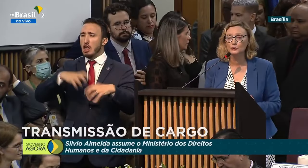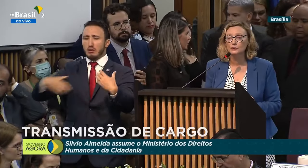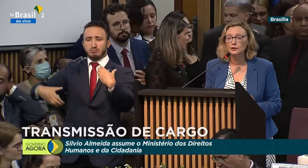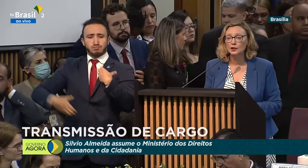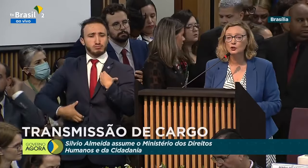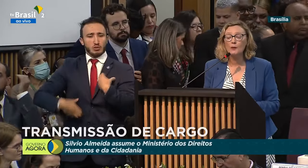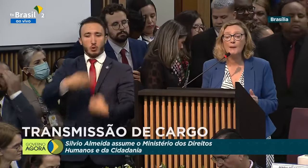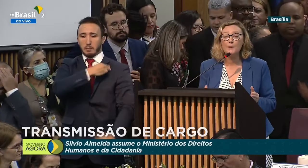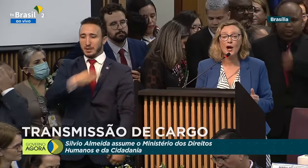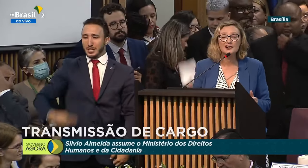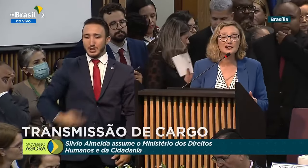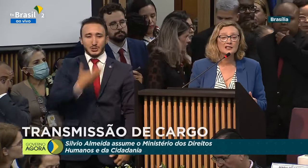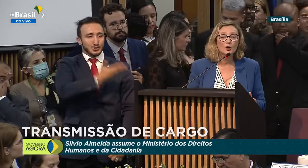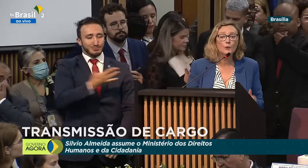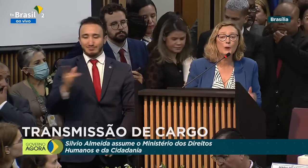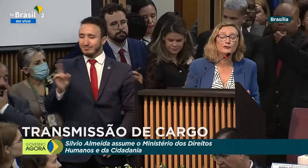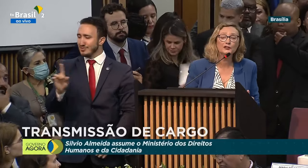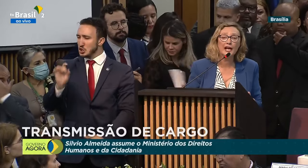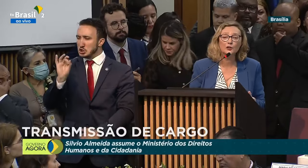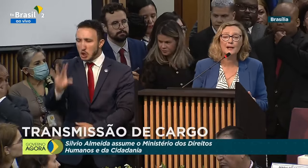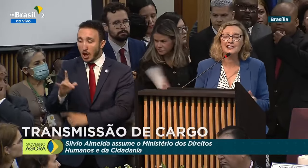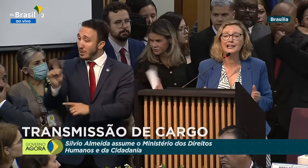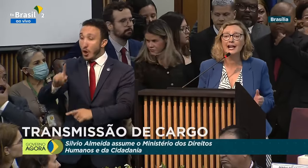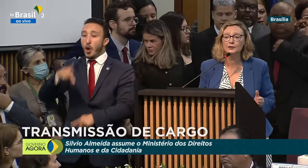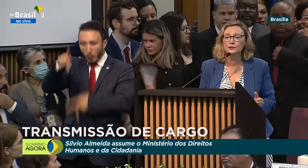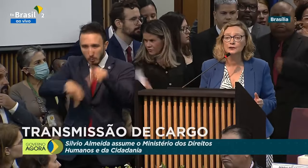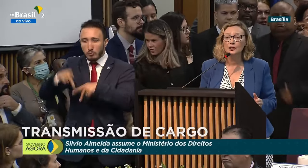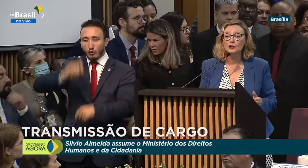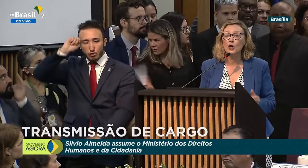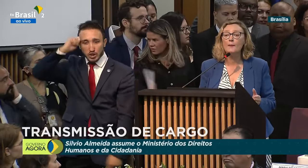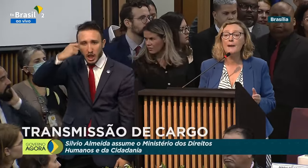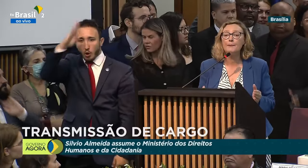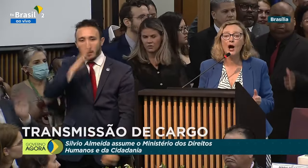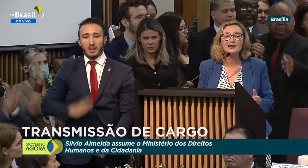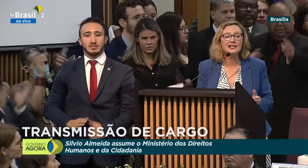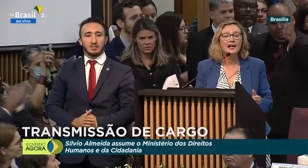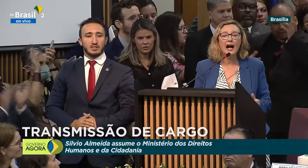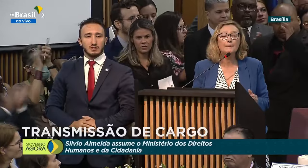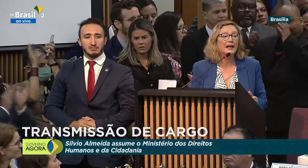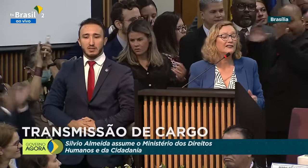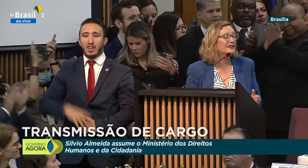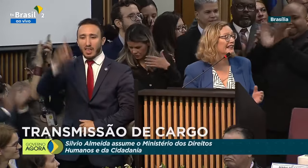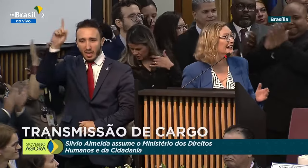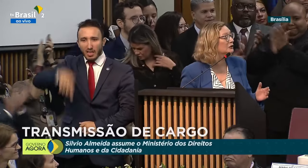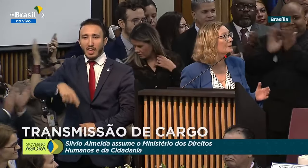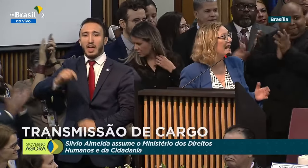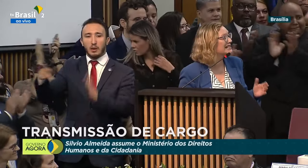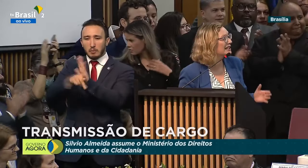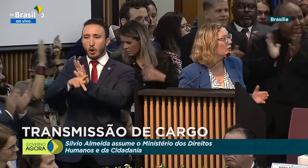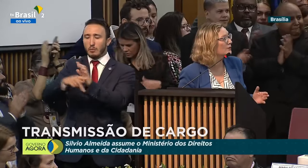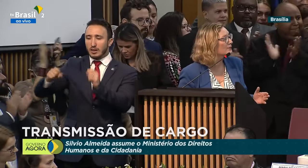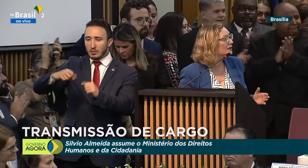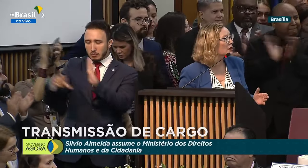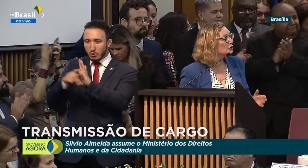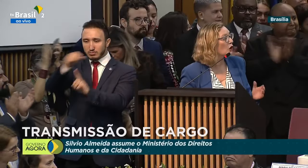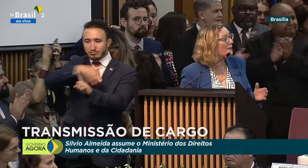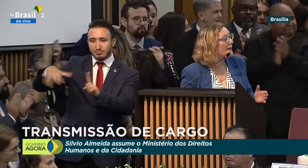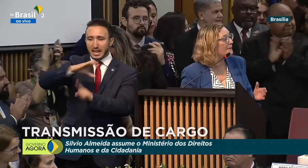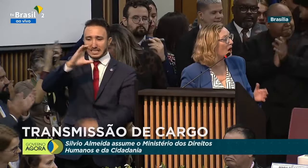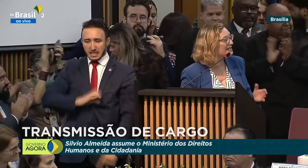o ministro Silvio Toma Posse o povo negro brasileiro Toma Posse A periferia do Brasil